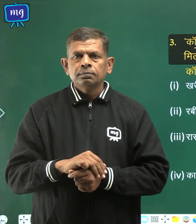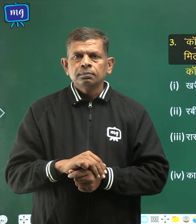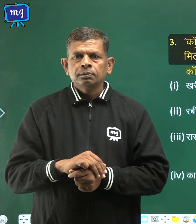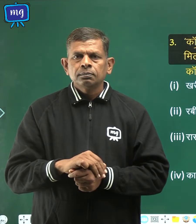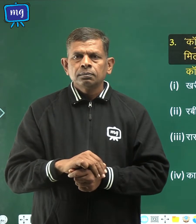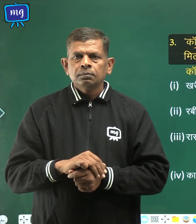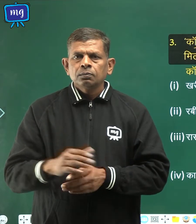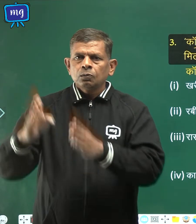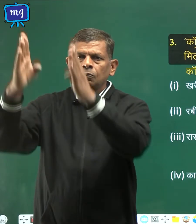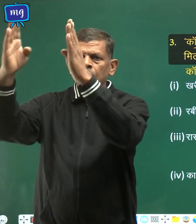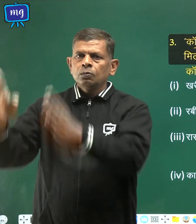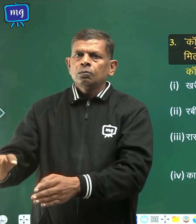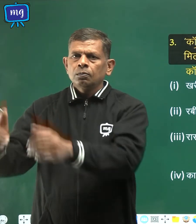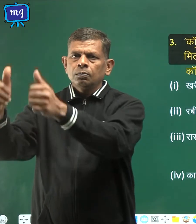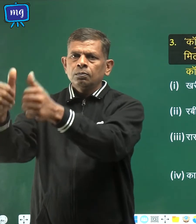कॉलम ए में